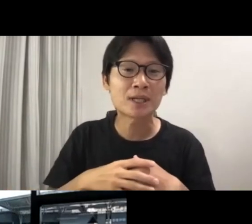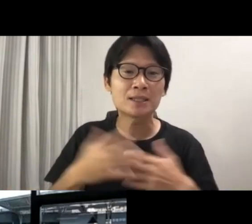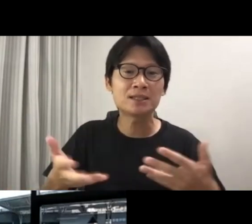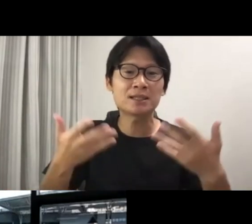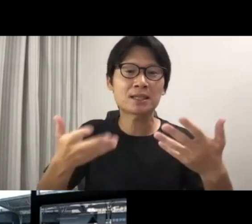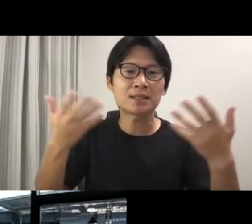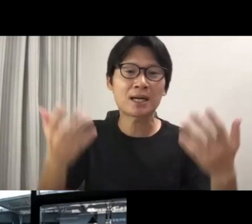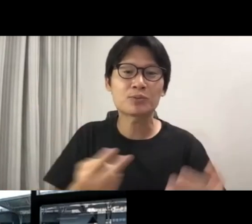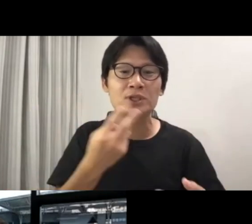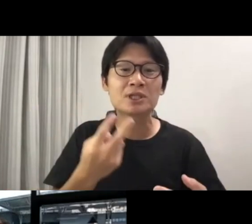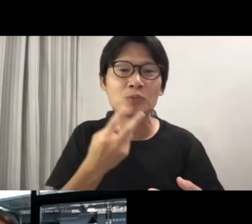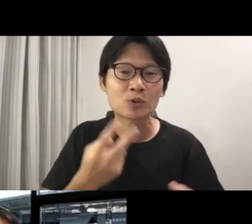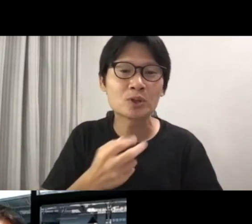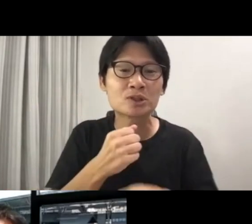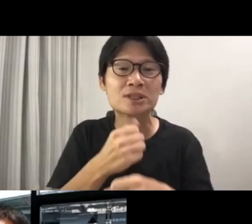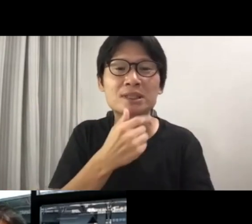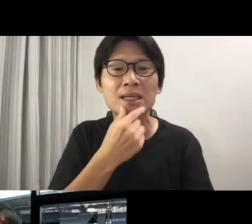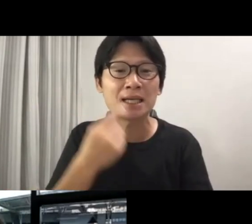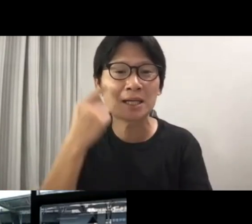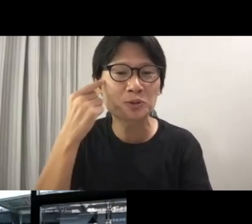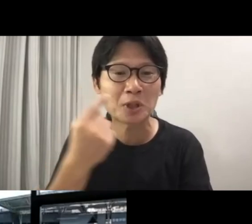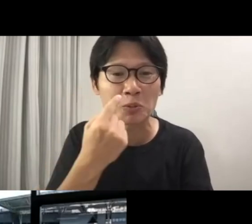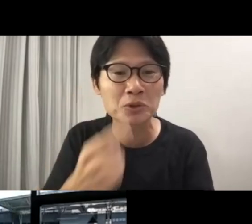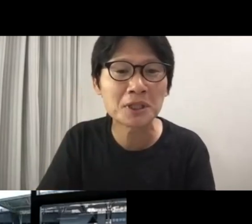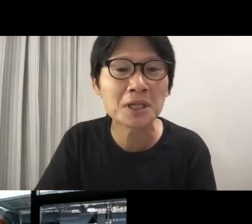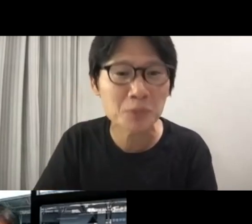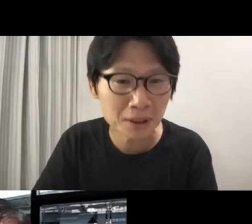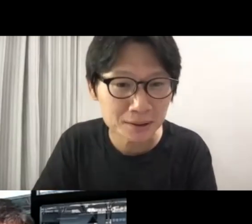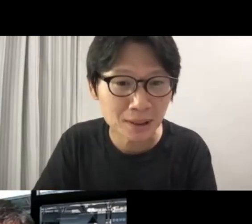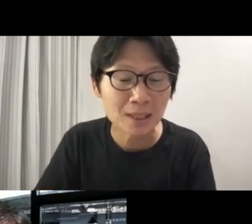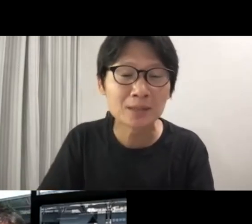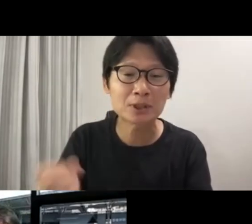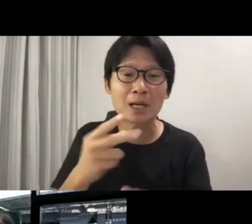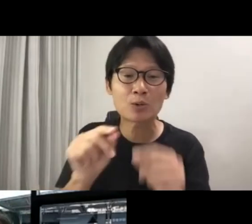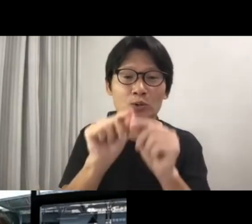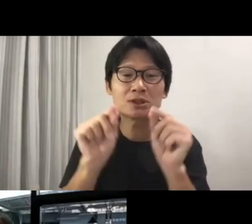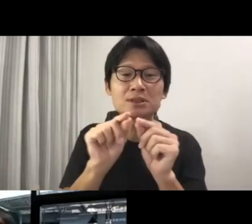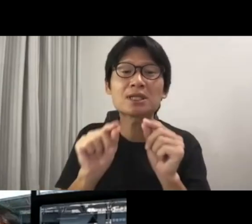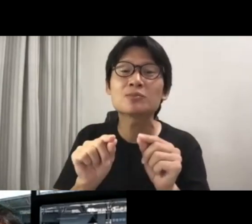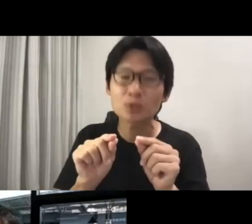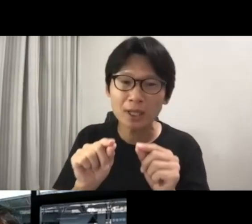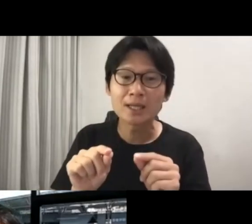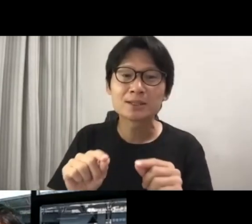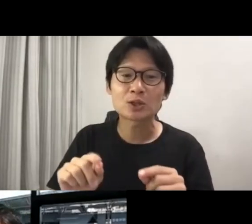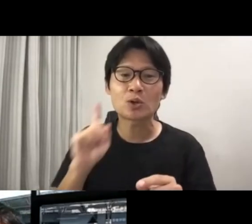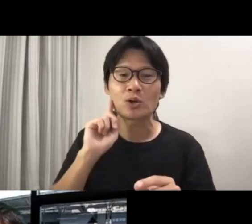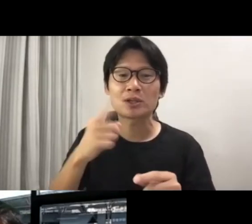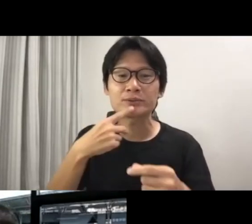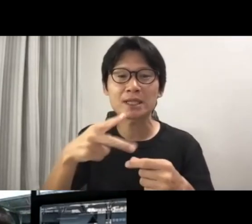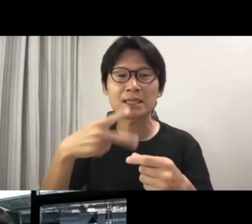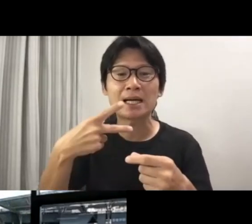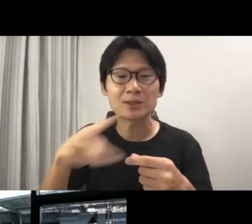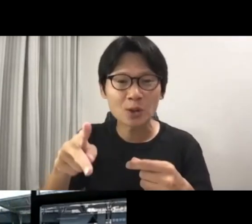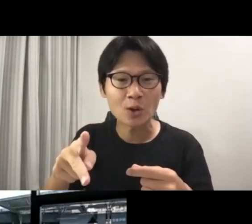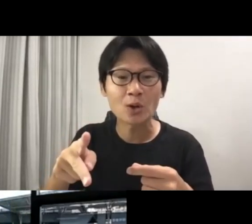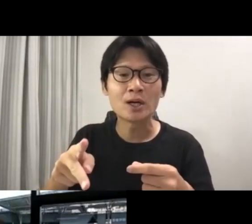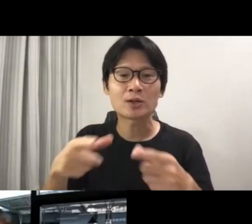賑やかな雰囲気本作りたいなぁ昨日はムーティマーチまたコンティ的にもねちょっとデブサッカーのあの